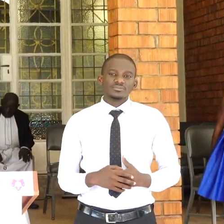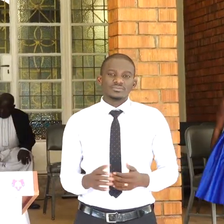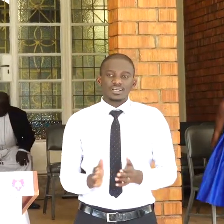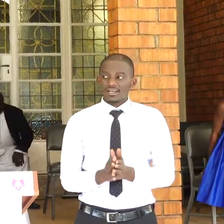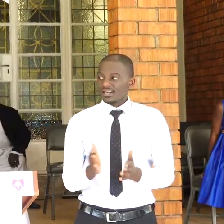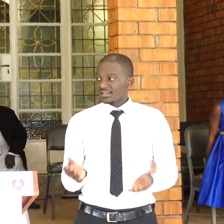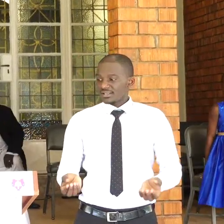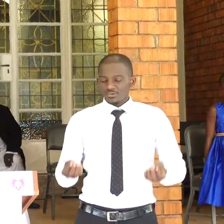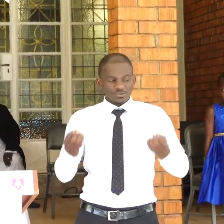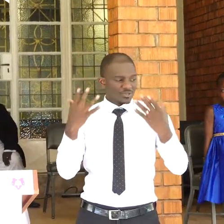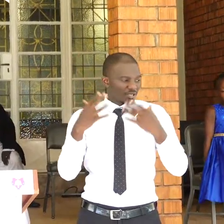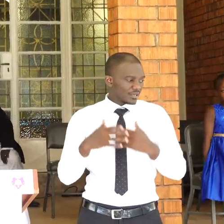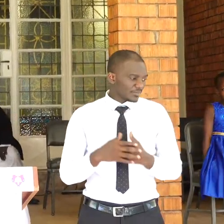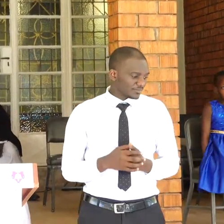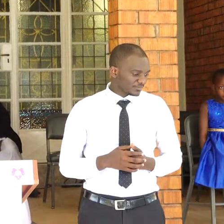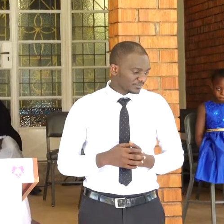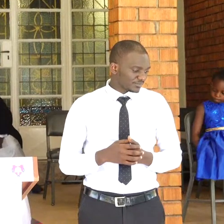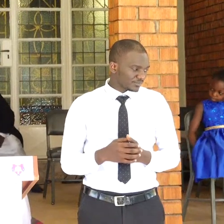Aleluya.